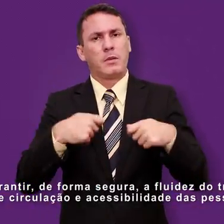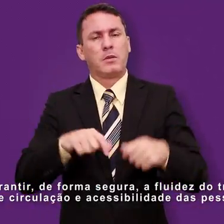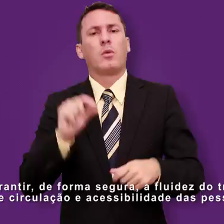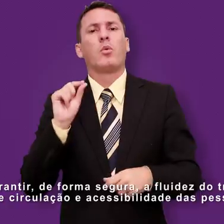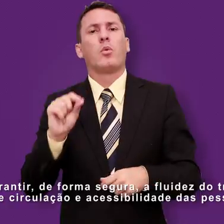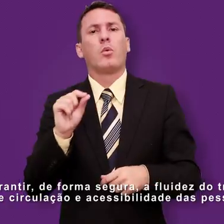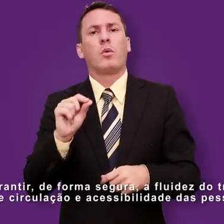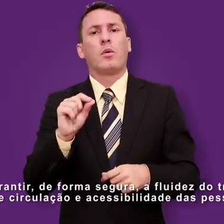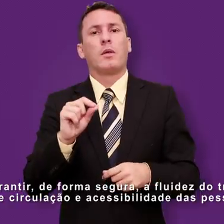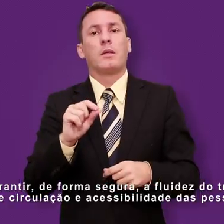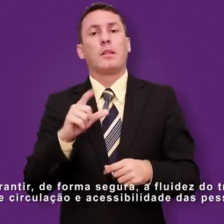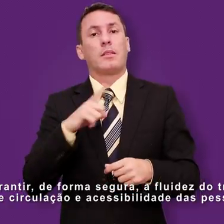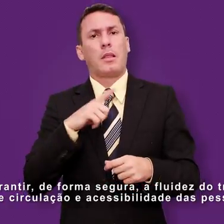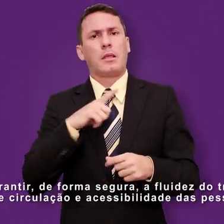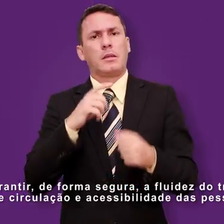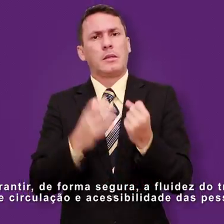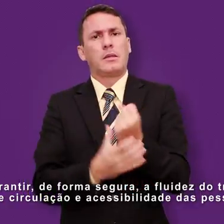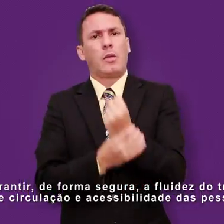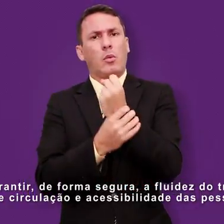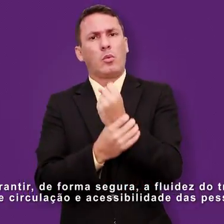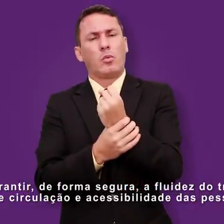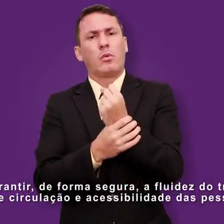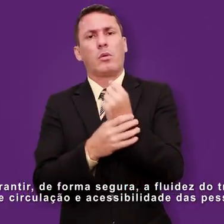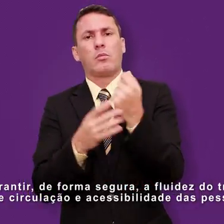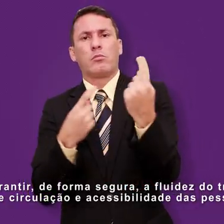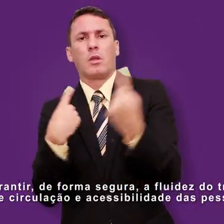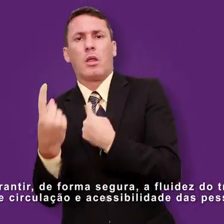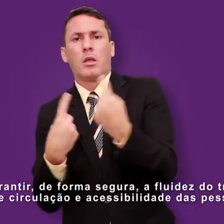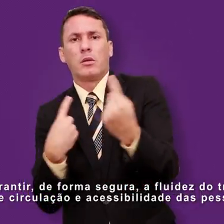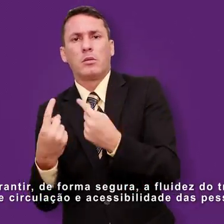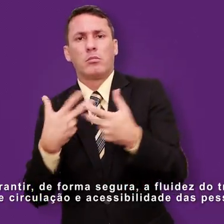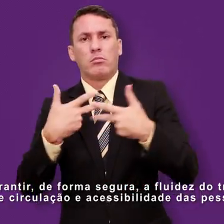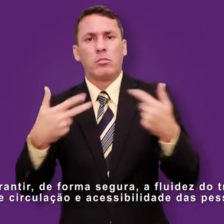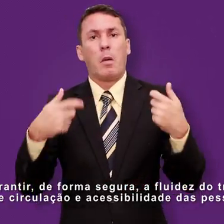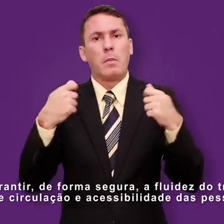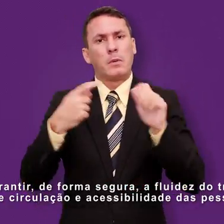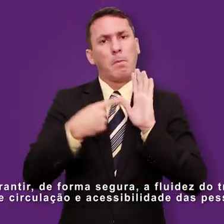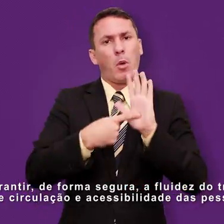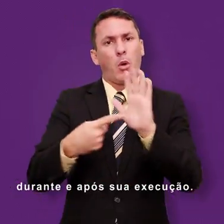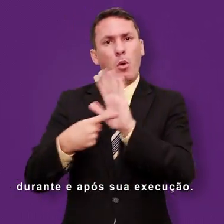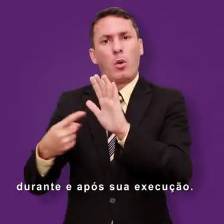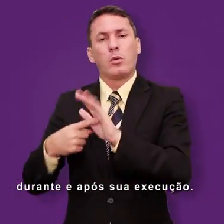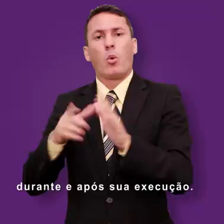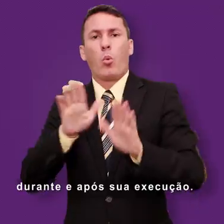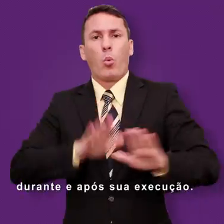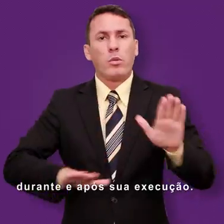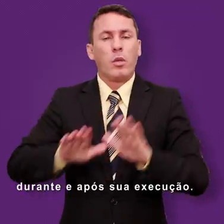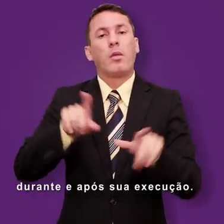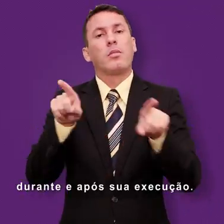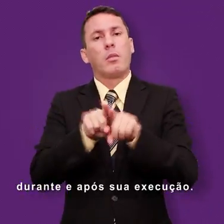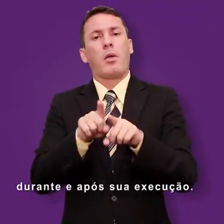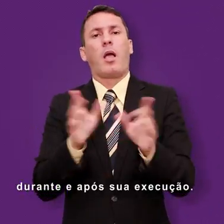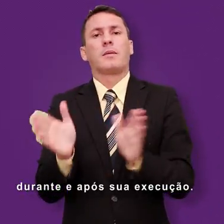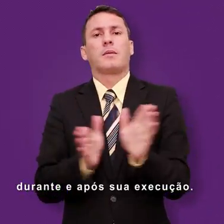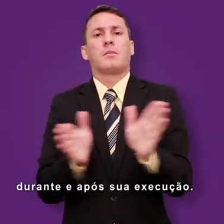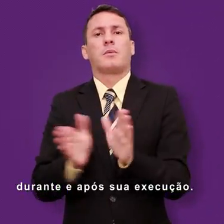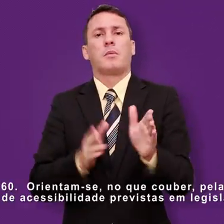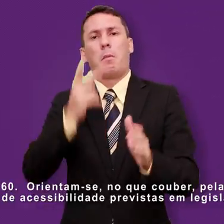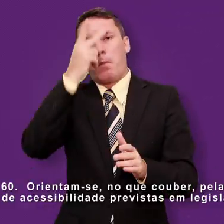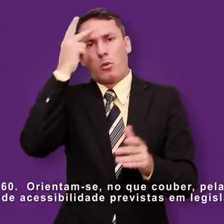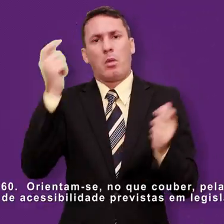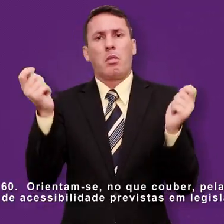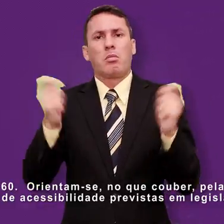segura, a fluidez do trânsito e a livre circulação e acessibilidade das pessoas durante e após sua